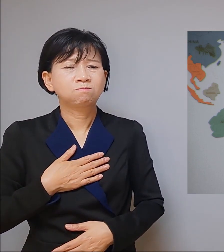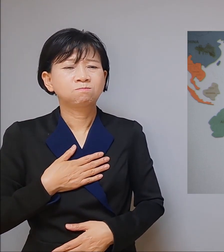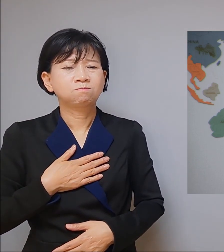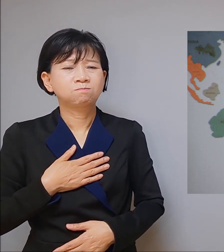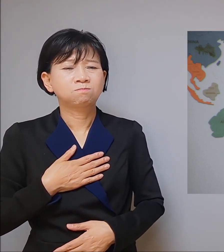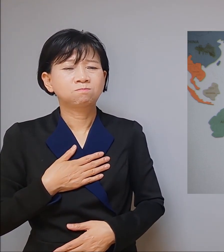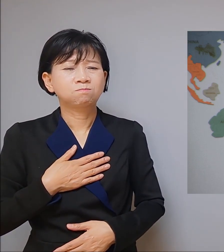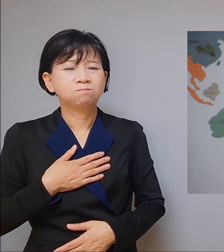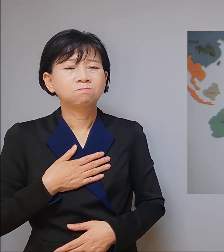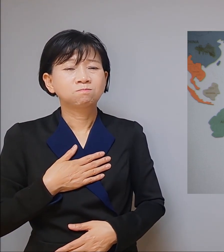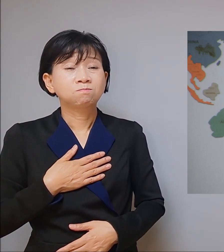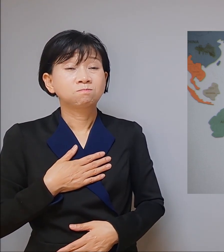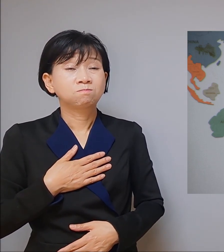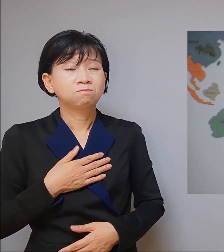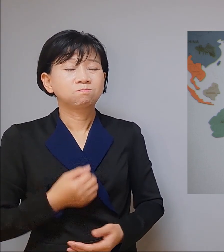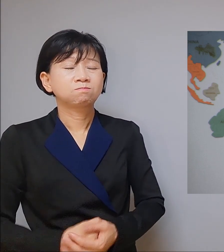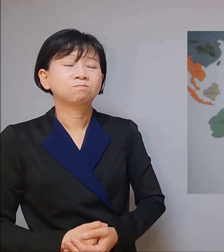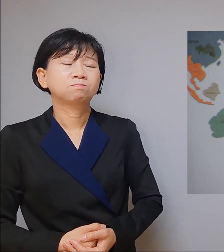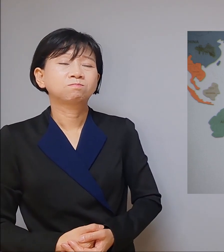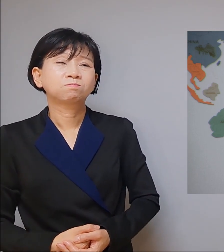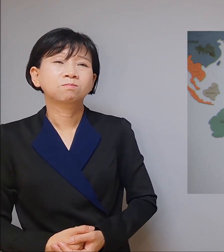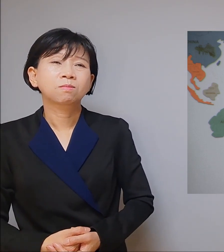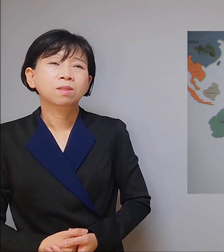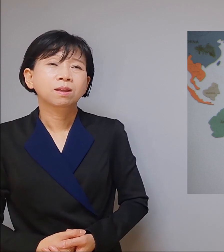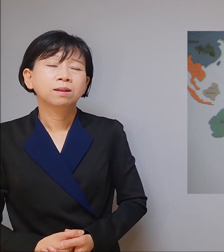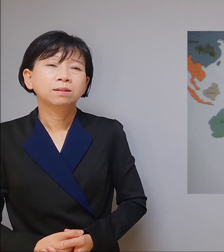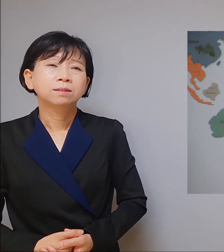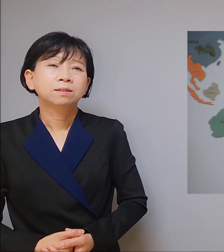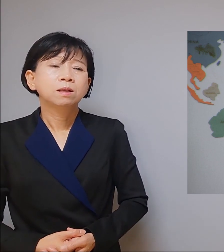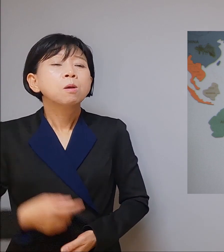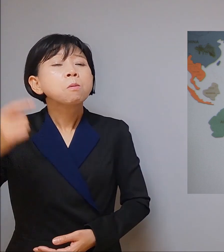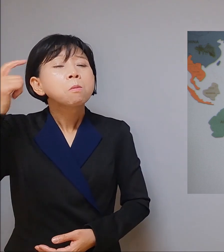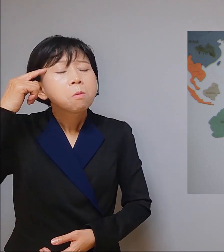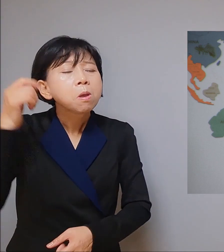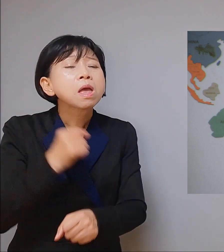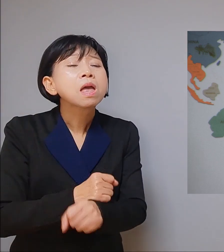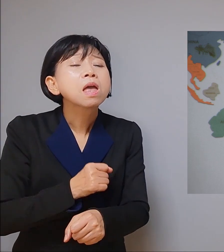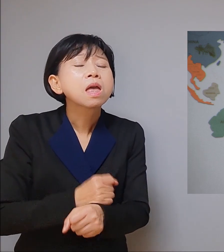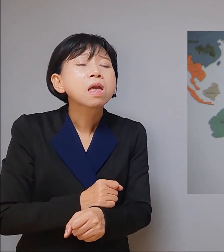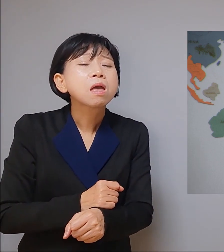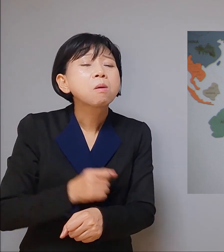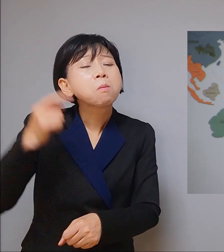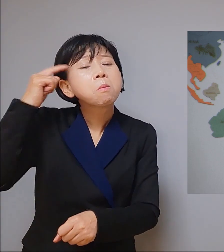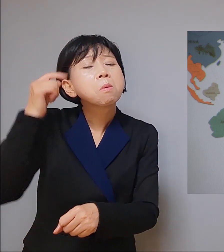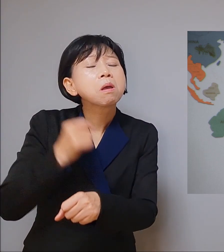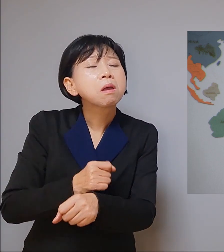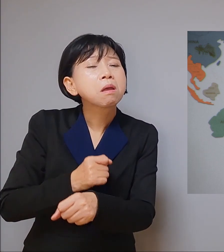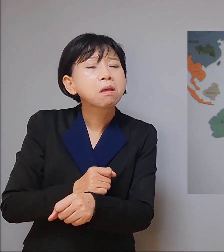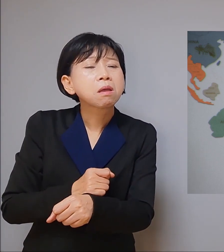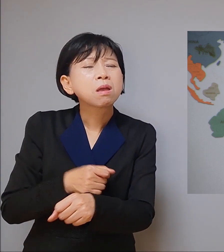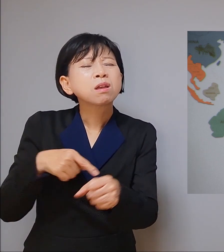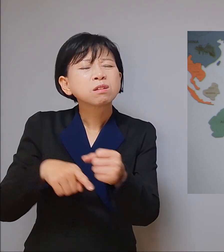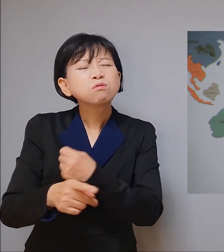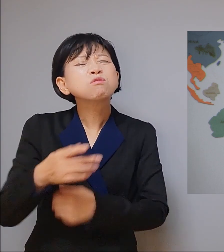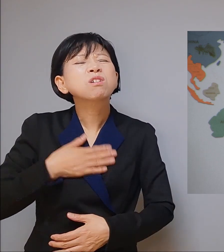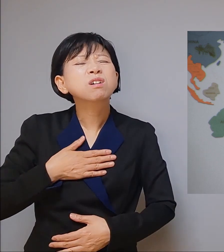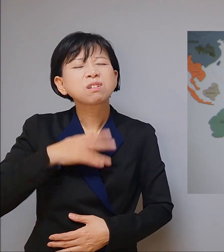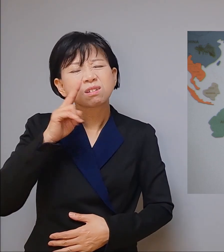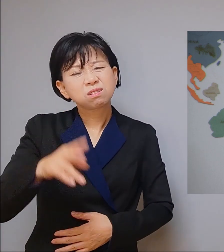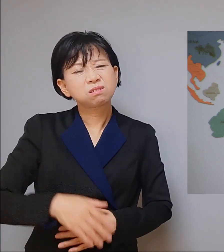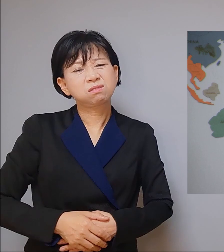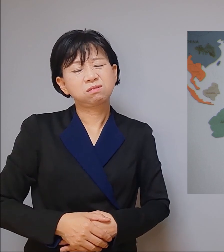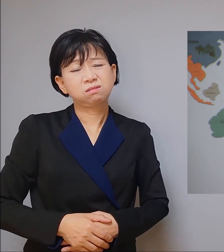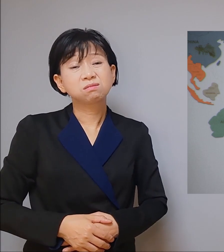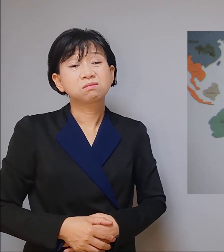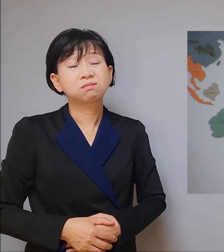믿습니다. 그러한 것들을 하지 말라는 게 아니에요. 왜 하는지 알아야죠. 물론 우리가 해야 할 일과 해서는 안